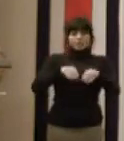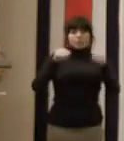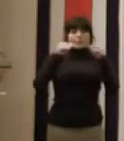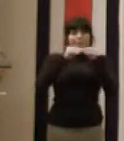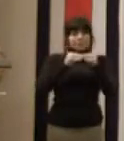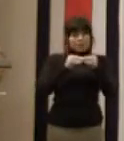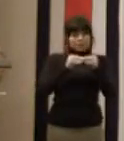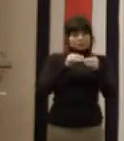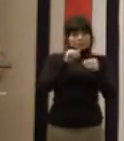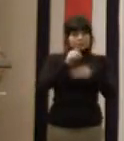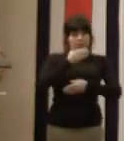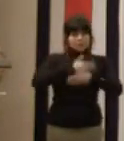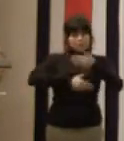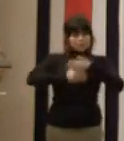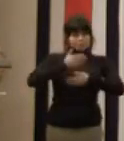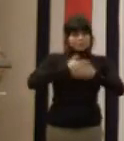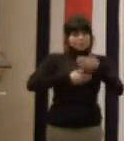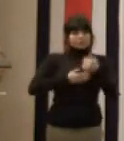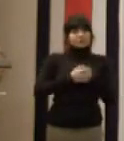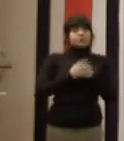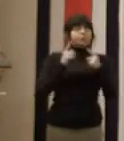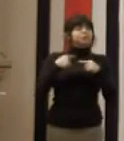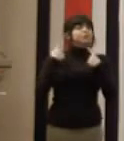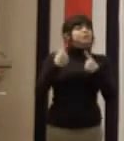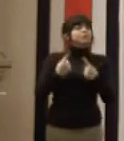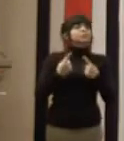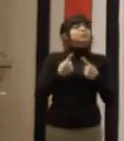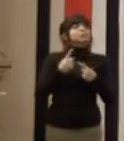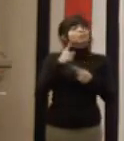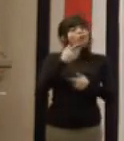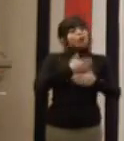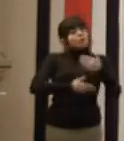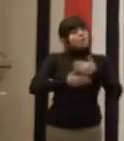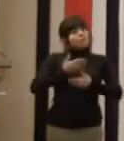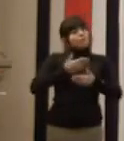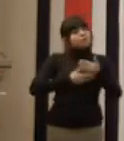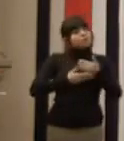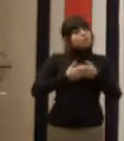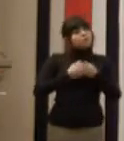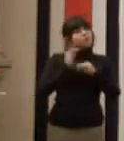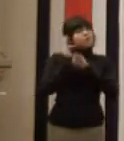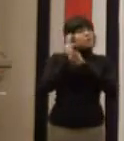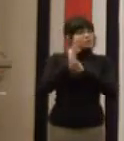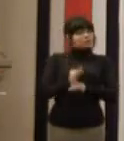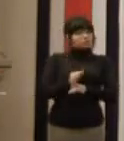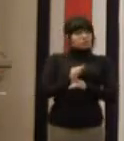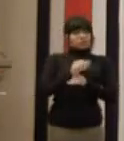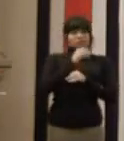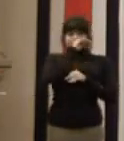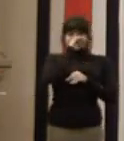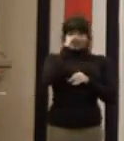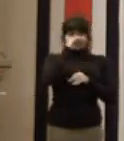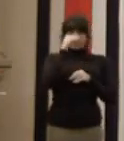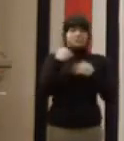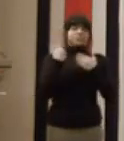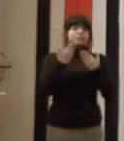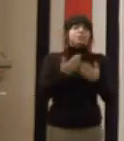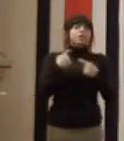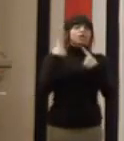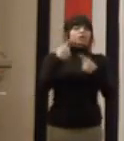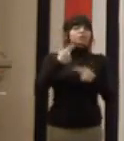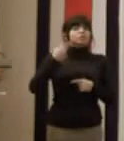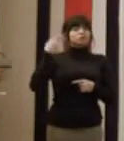más esta cooperación, que ha sido una cooperación tradicional y que se ha dado a lo largo de la